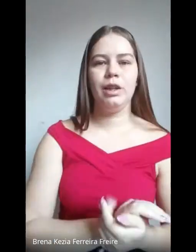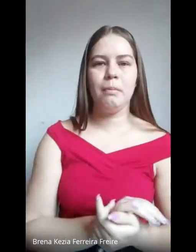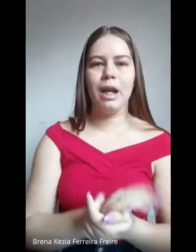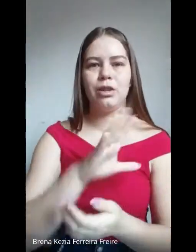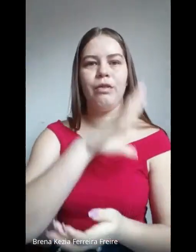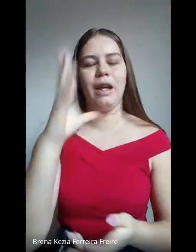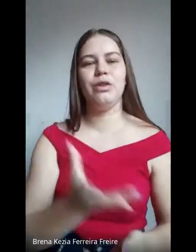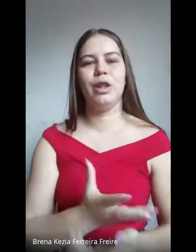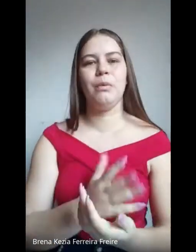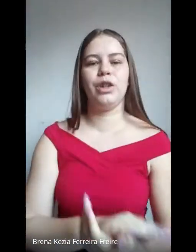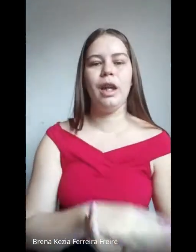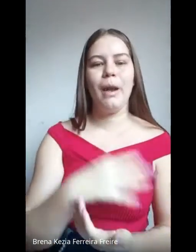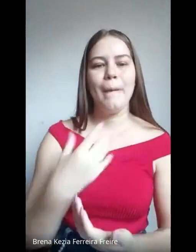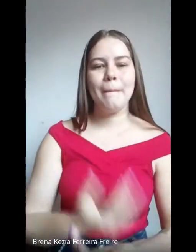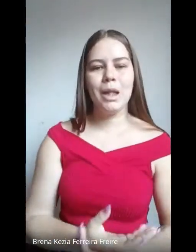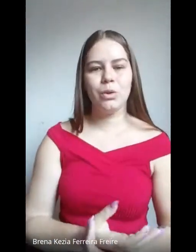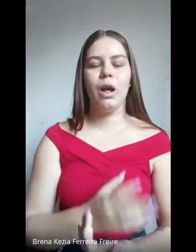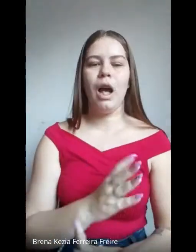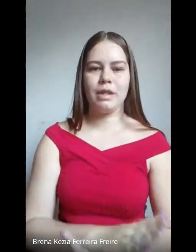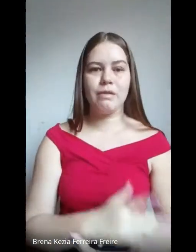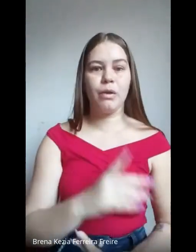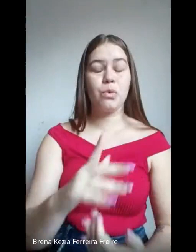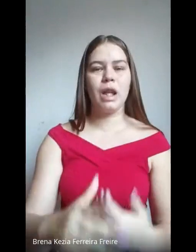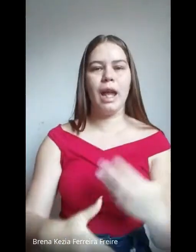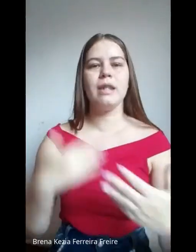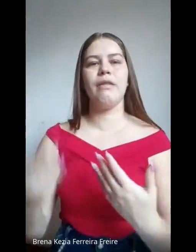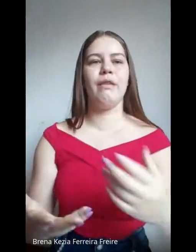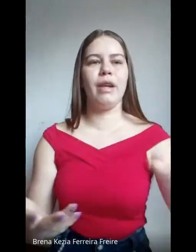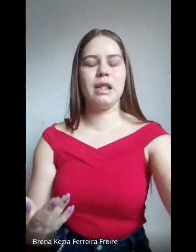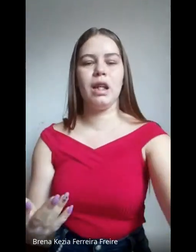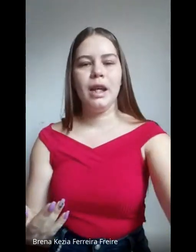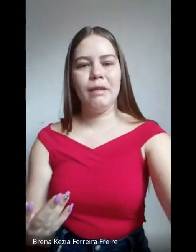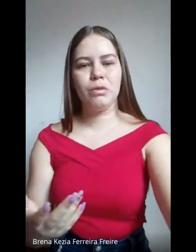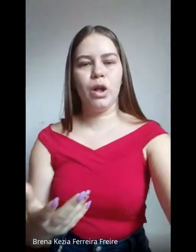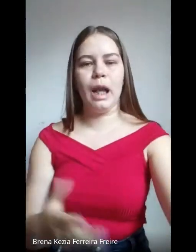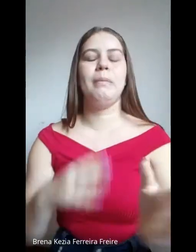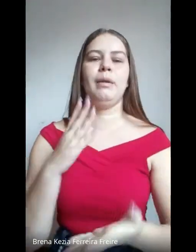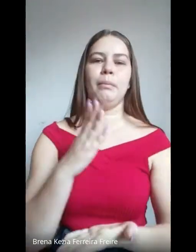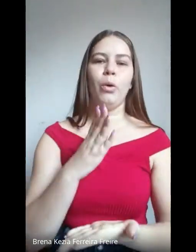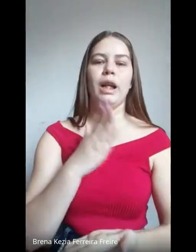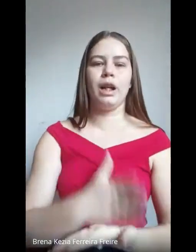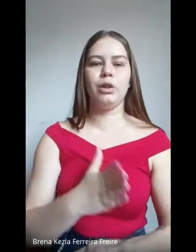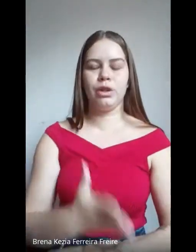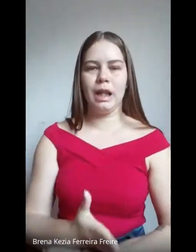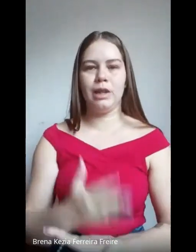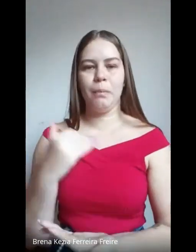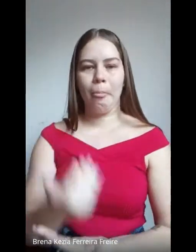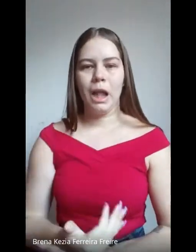animais, de vários tipos de bicho. Aí vocês vão reescrever a frase e vão trocar por grande quantidade de